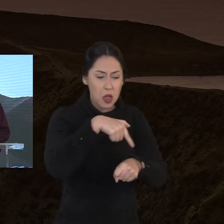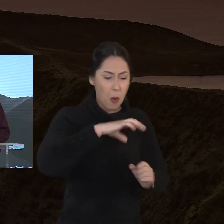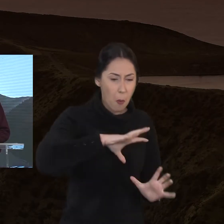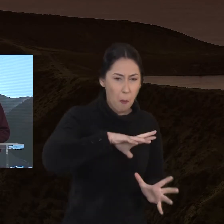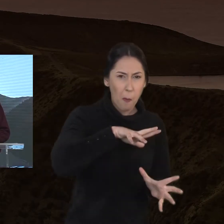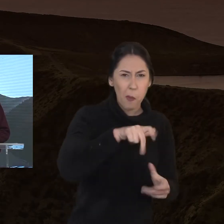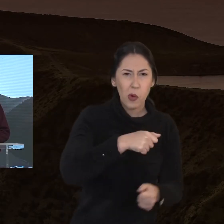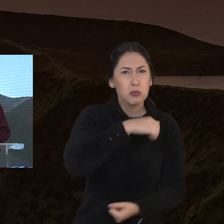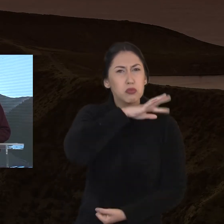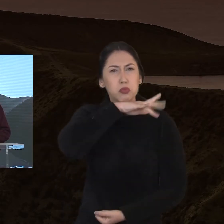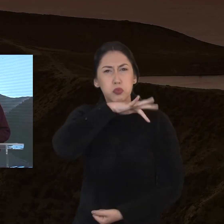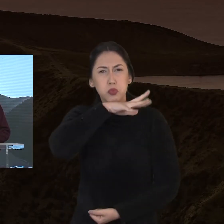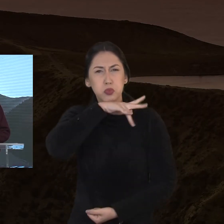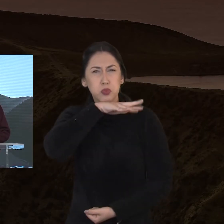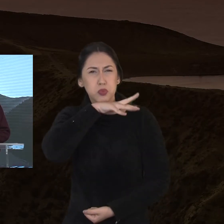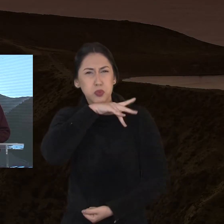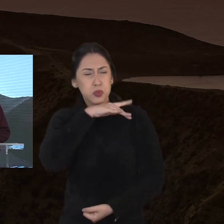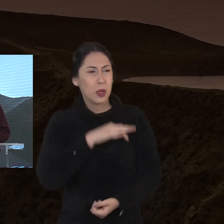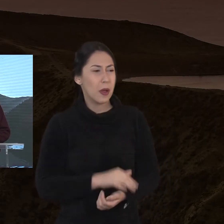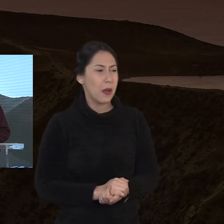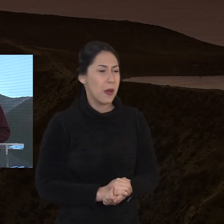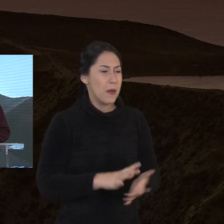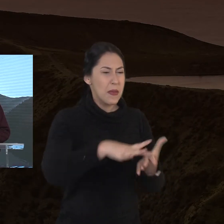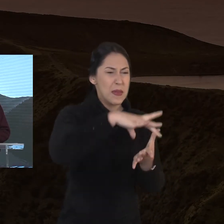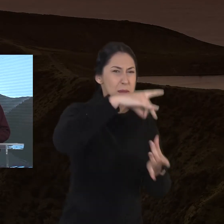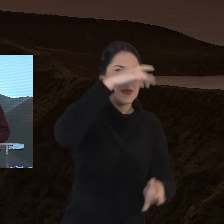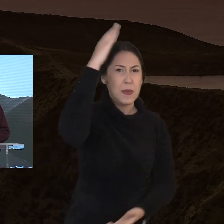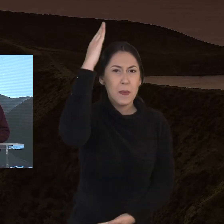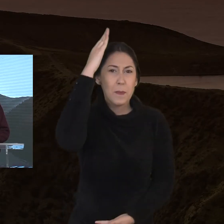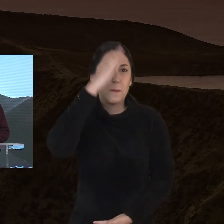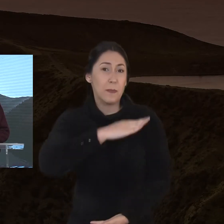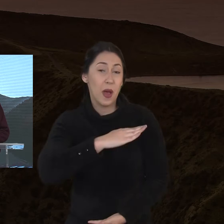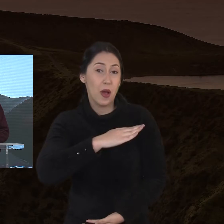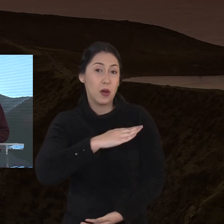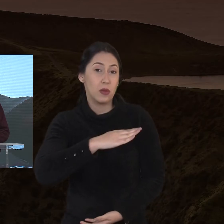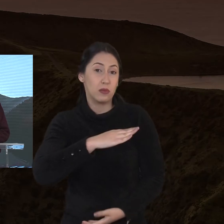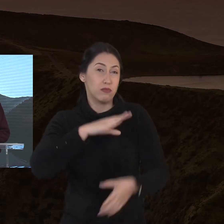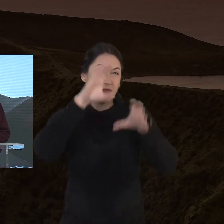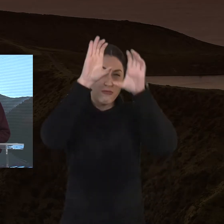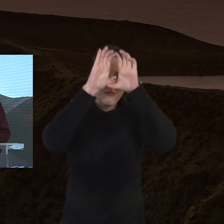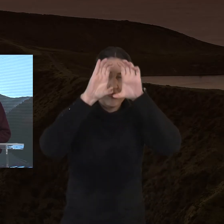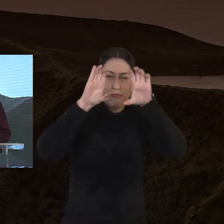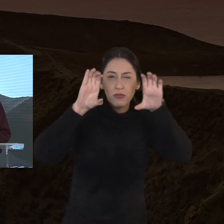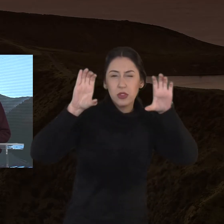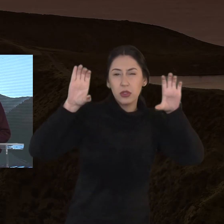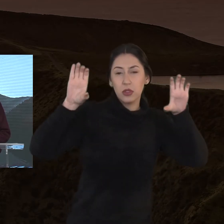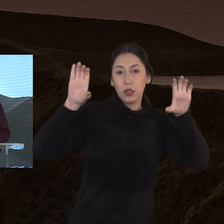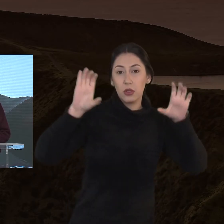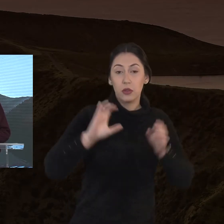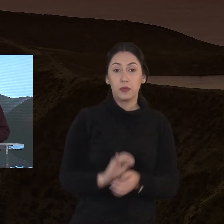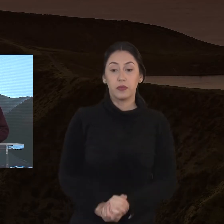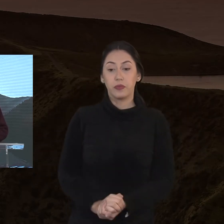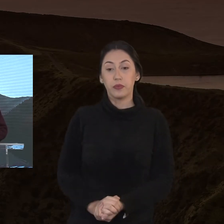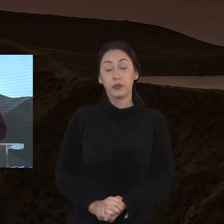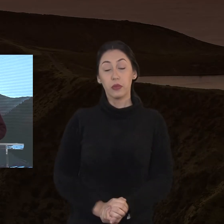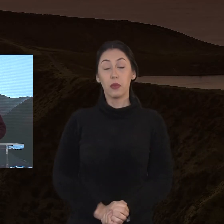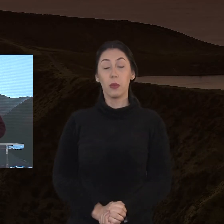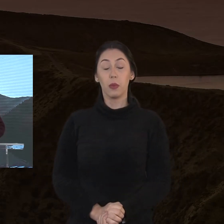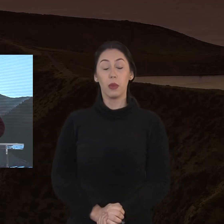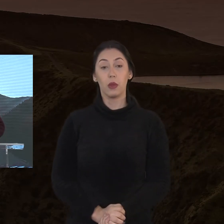contra as forças espirituais do mal nas regiões celestes aqui queridos irmãos eu